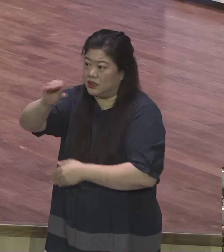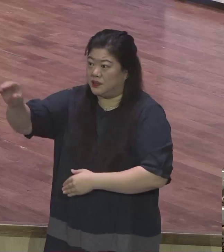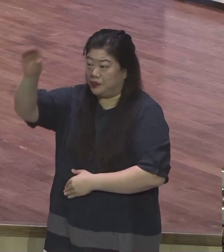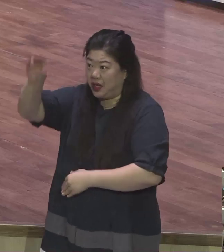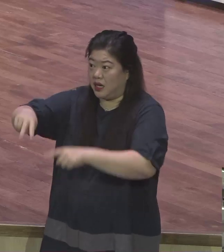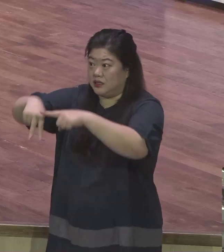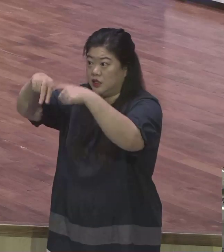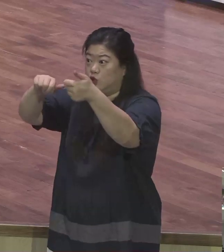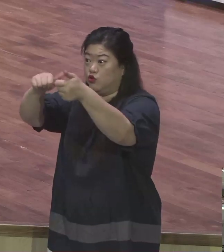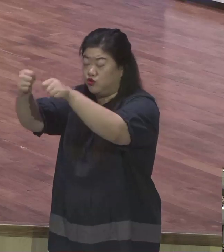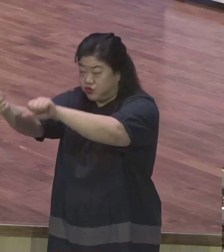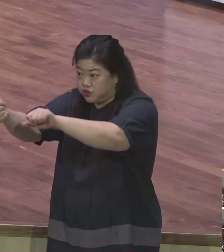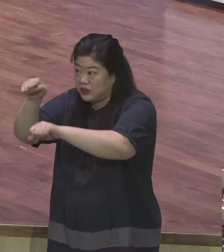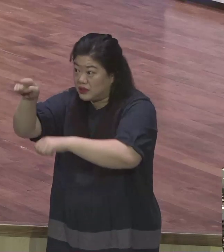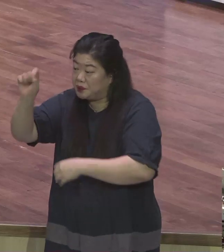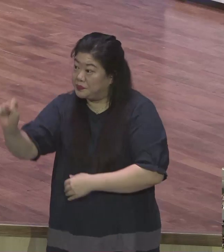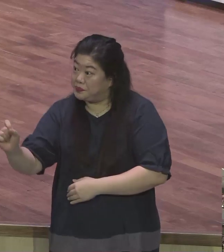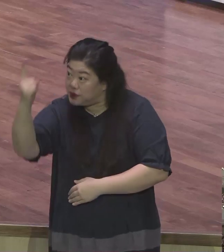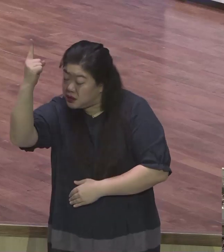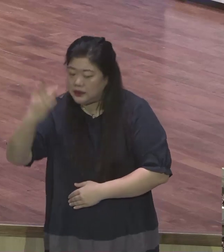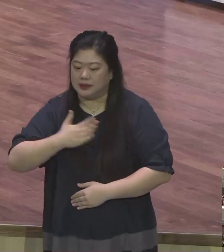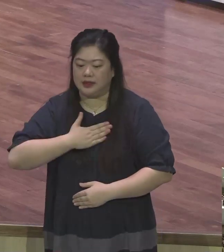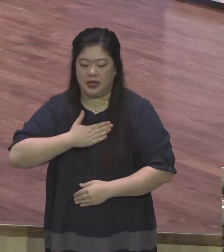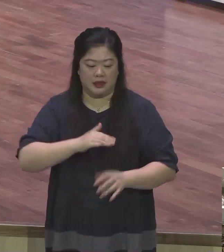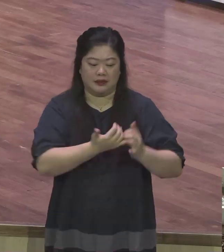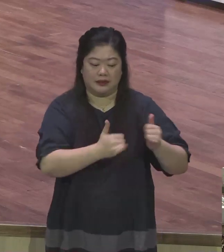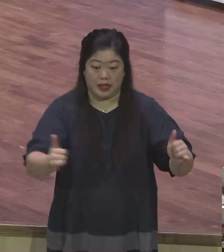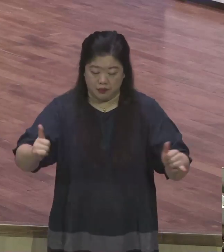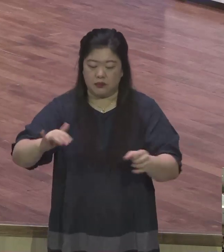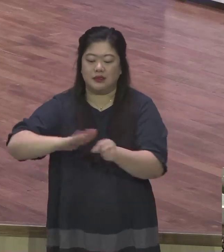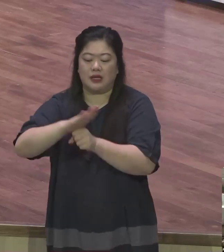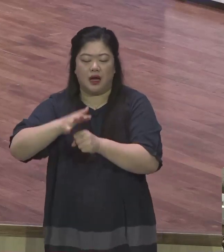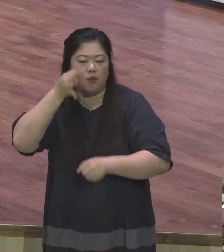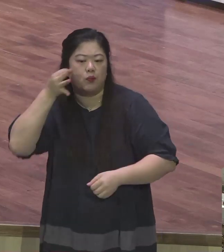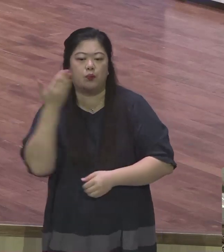하나님께서 우리 향하신 자기 사랑을 확정하셨느니라.